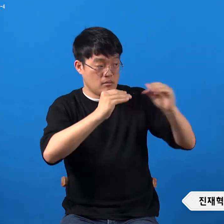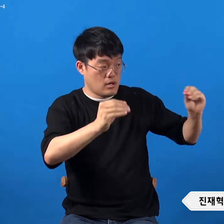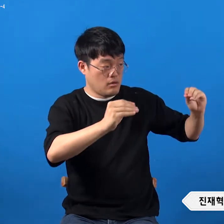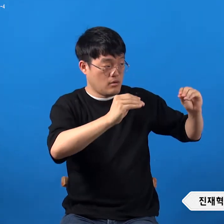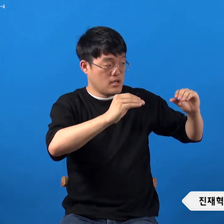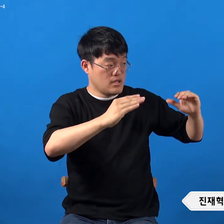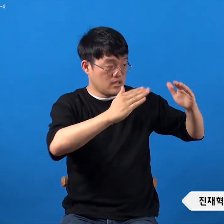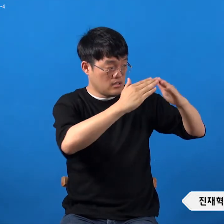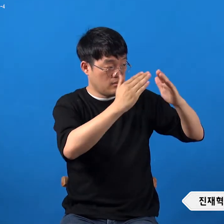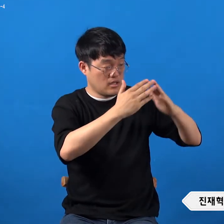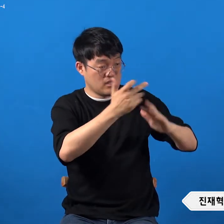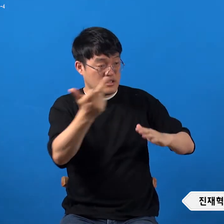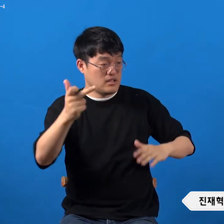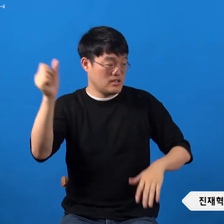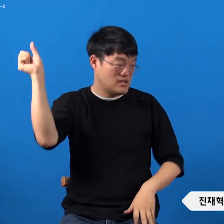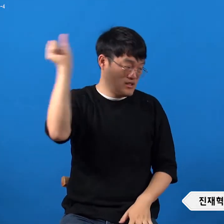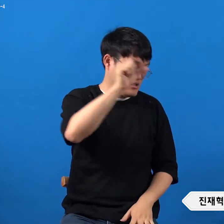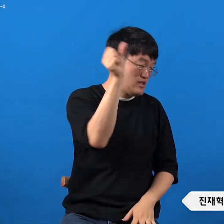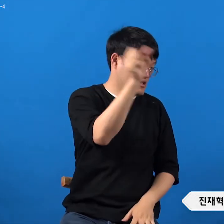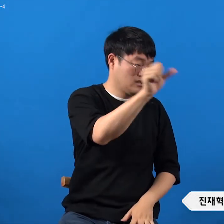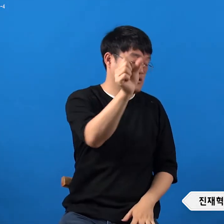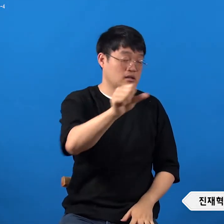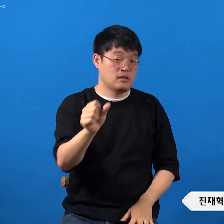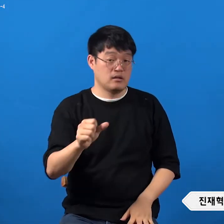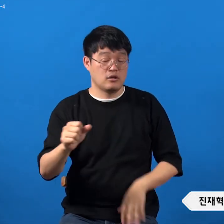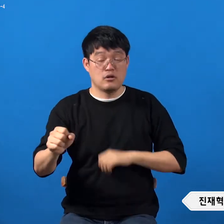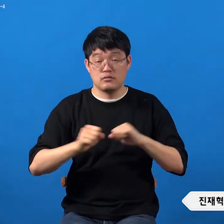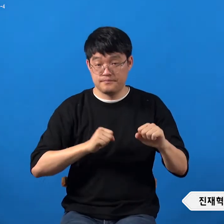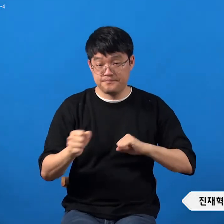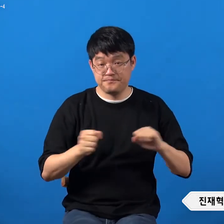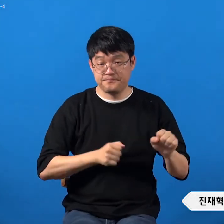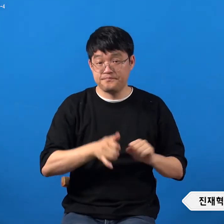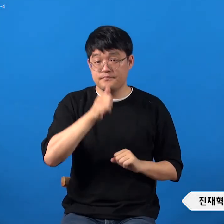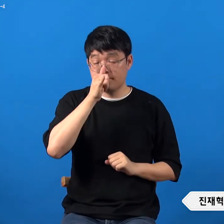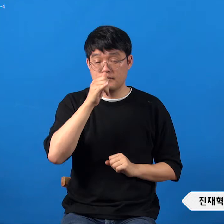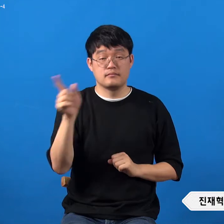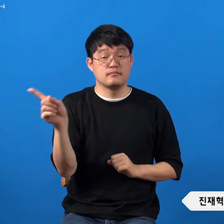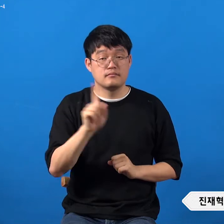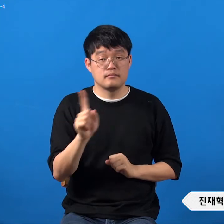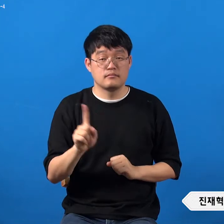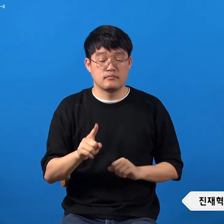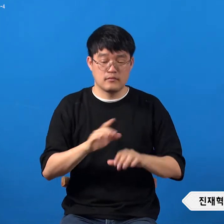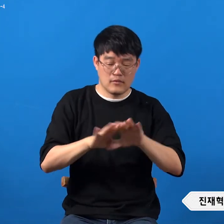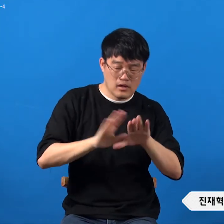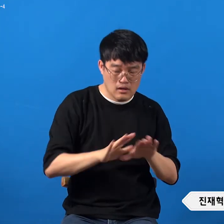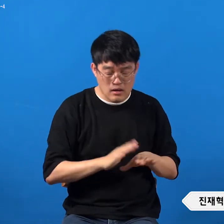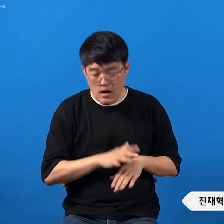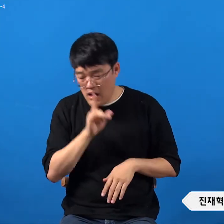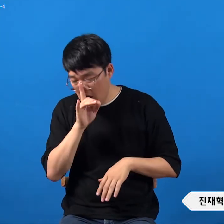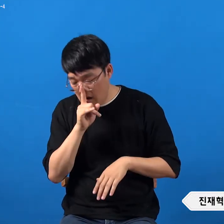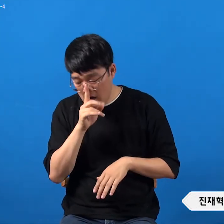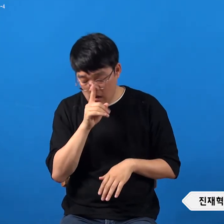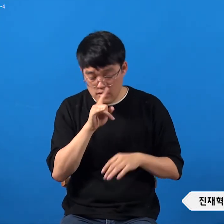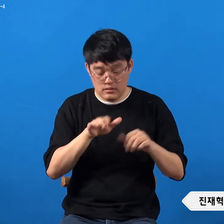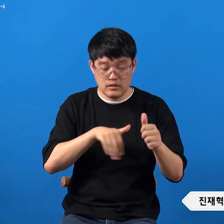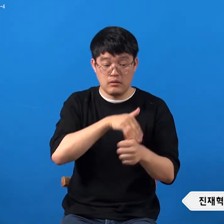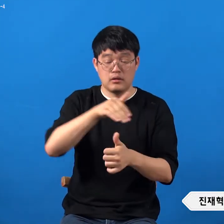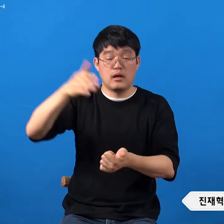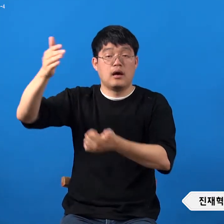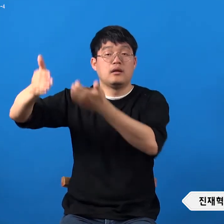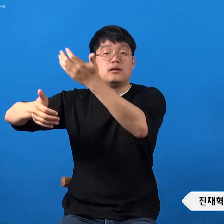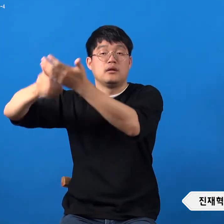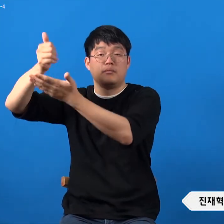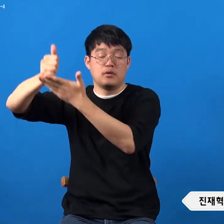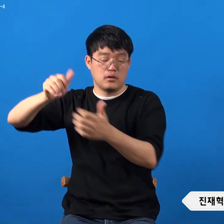집에 큰 재앙을 내리시고 하나님 역사하십니다. 아무것도 할 수 없는 그 상황 가운데 하나님이